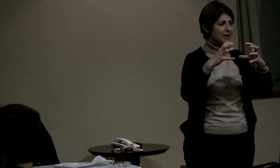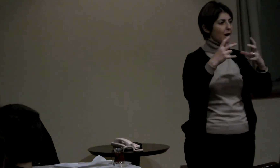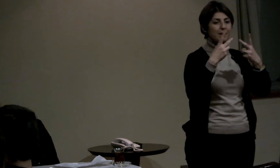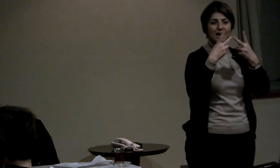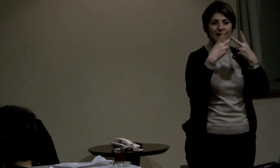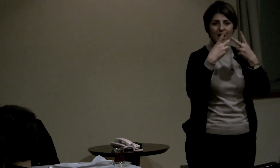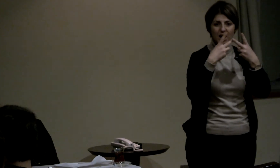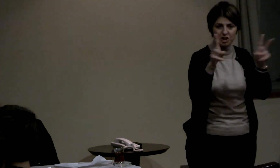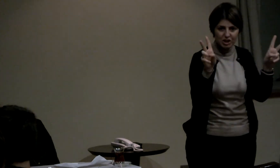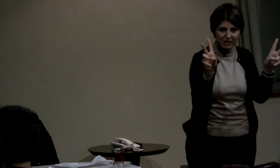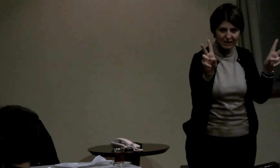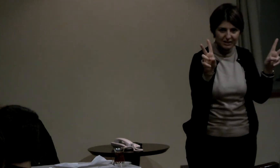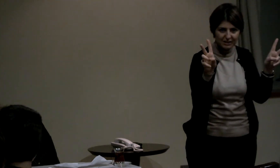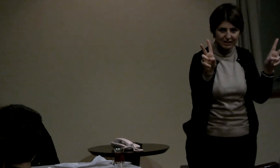Ama açık